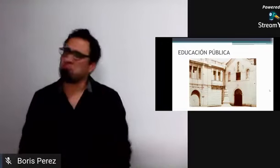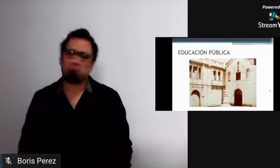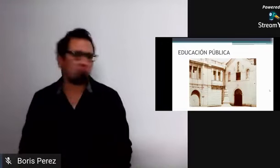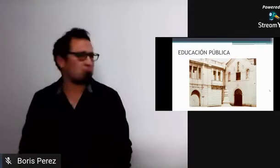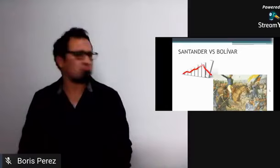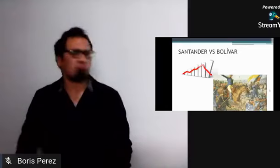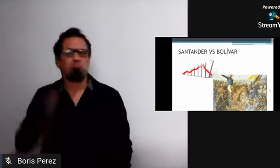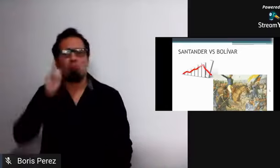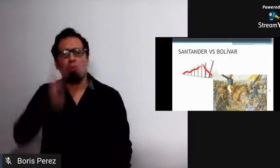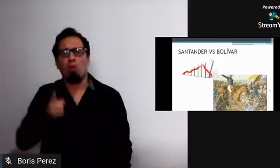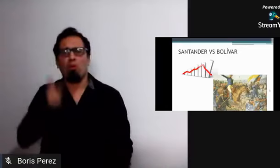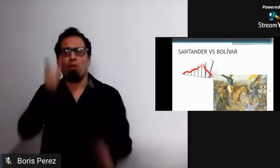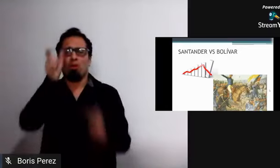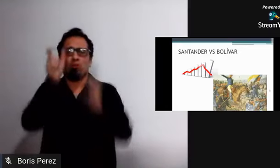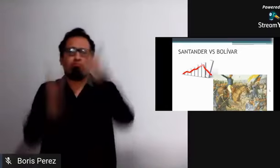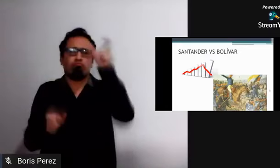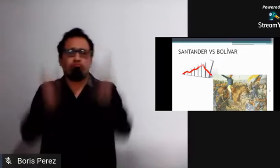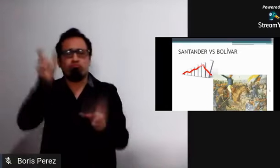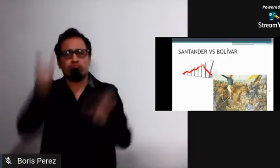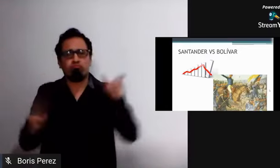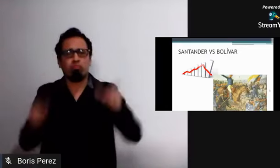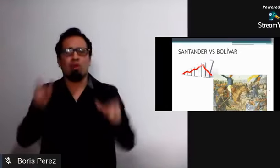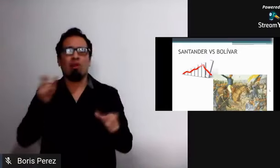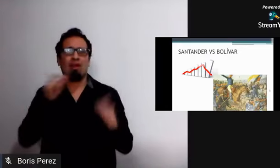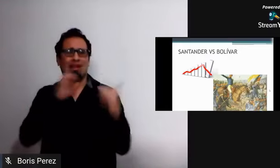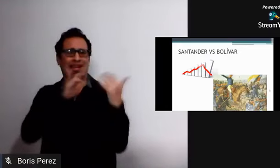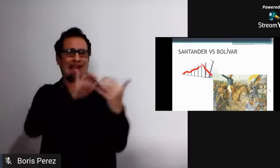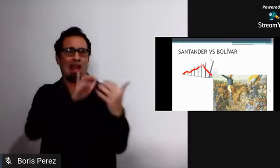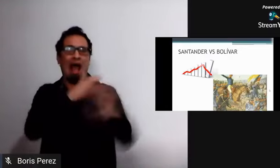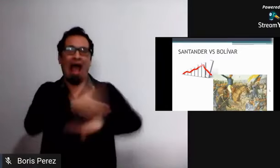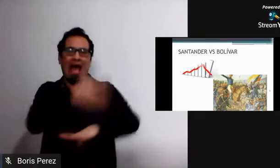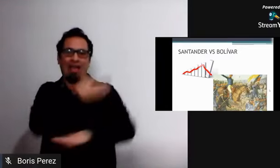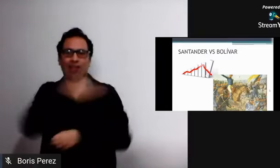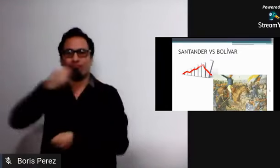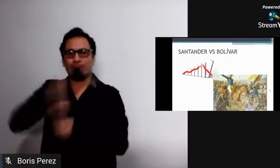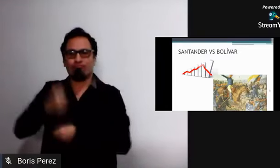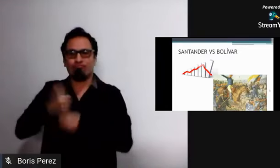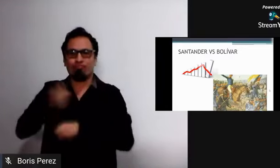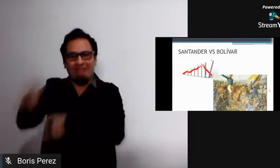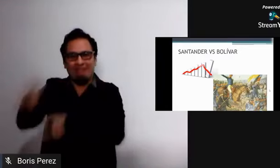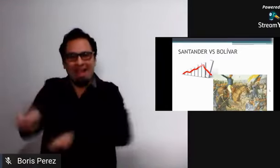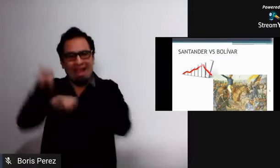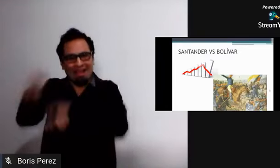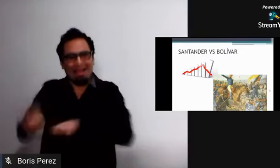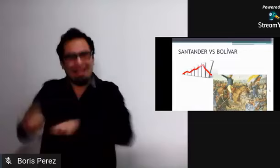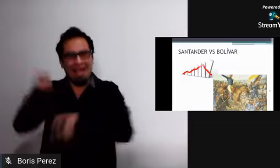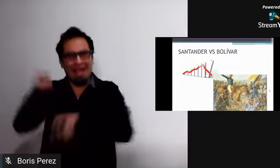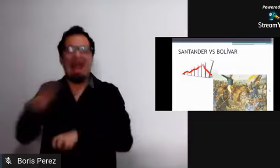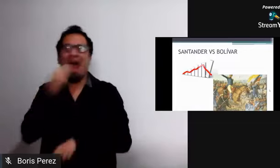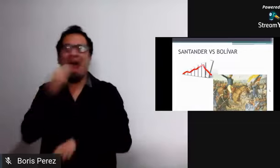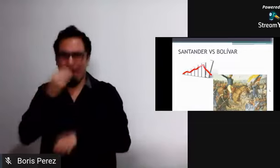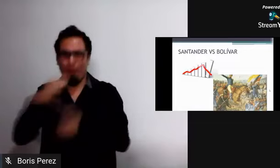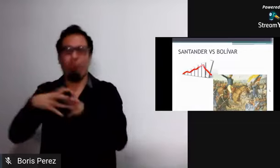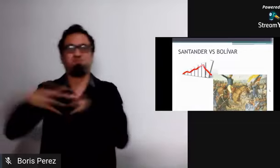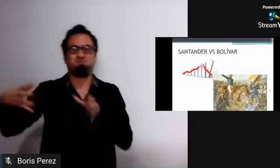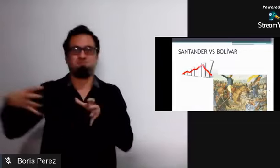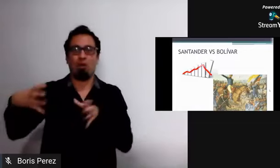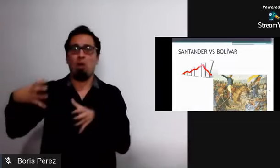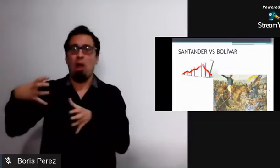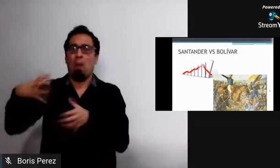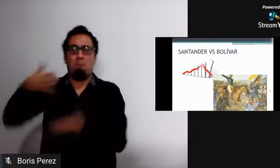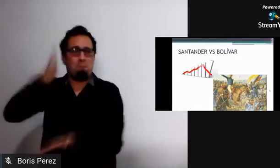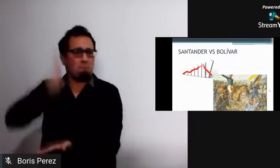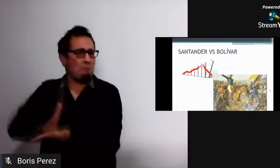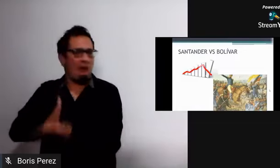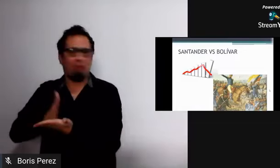En medio pues de toda esa crisis económica, porque el país no se encontraba en buenas condiciones en ese momento,